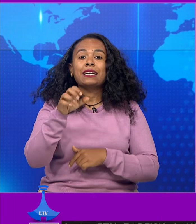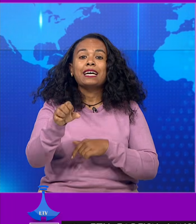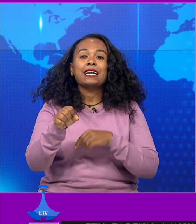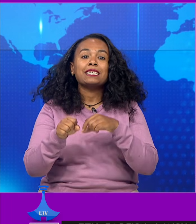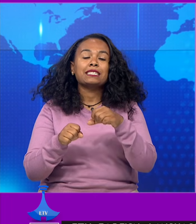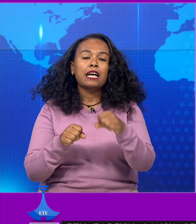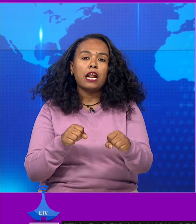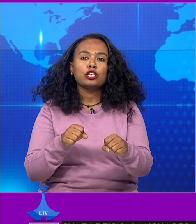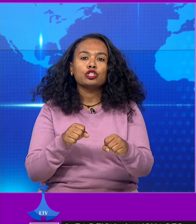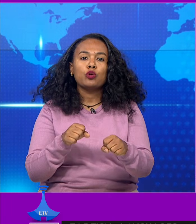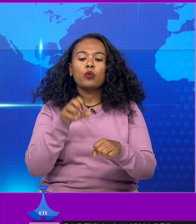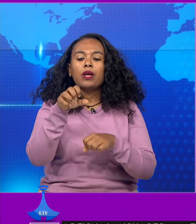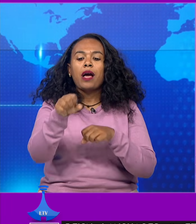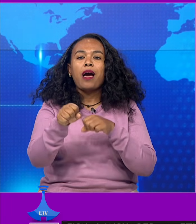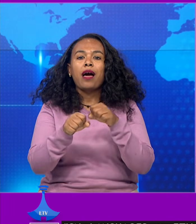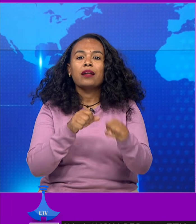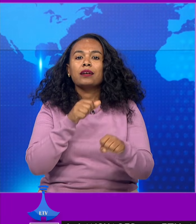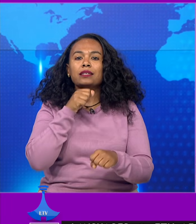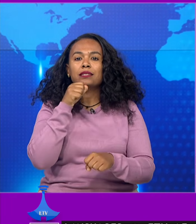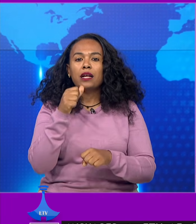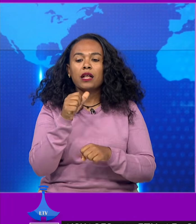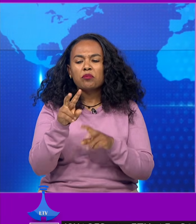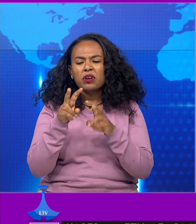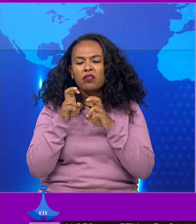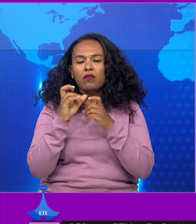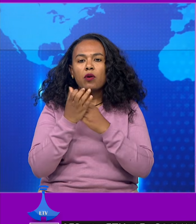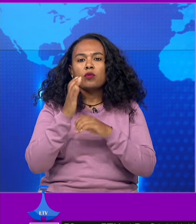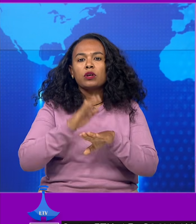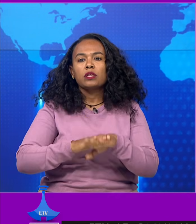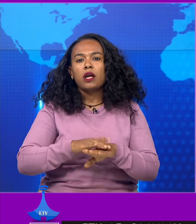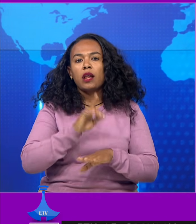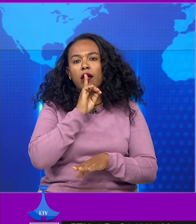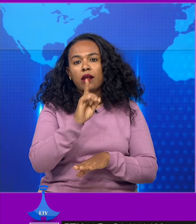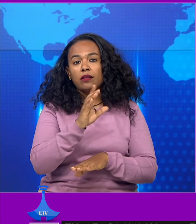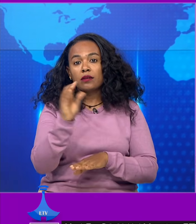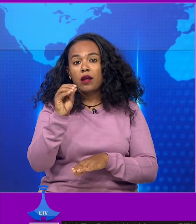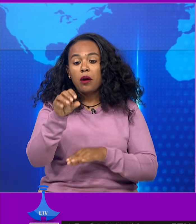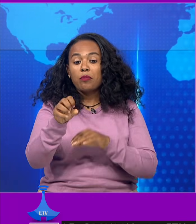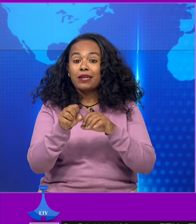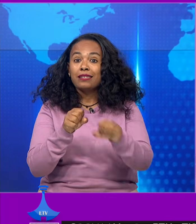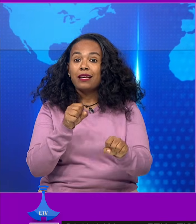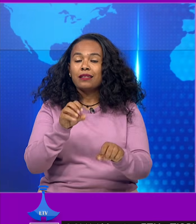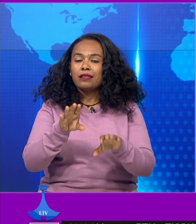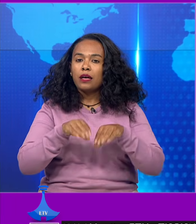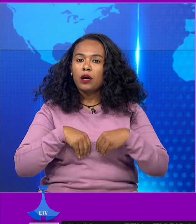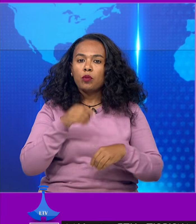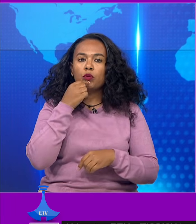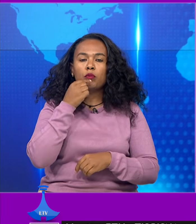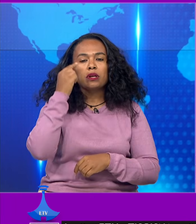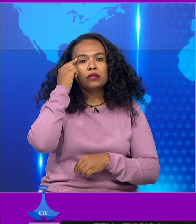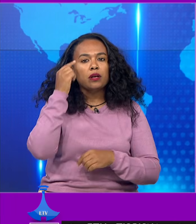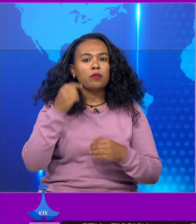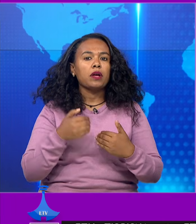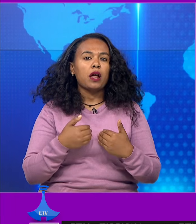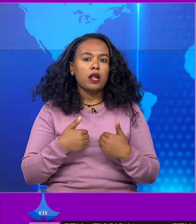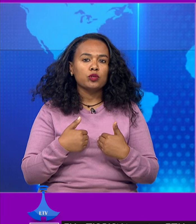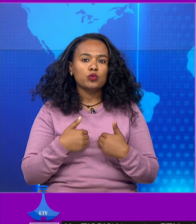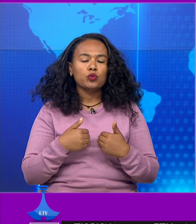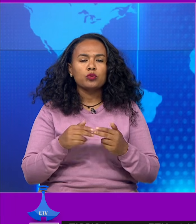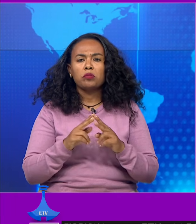ከገዛናቸው ያልገዛናት በከፋ ሁኔታ ላይ ነች እና መገዛትን ተቀበሉ የሚል እሳቤ ያላቸው